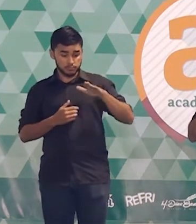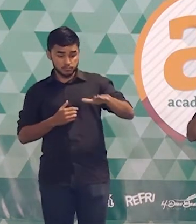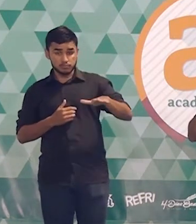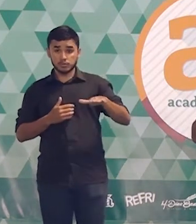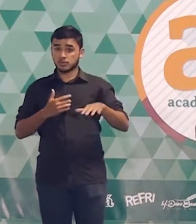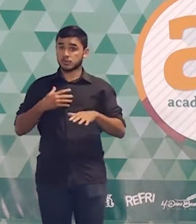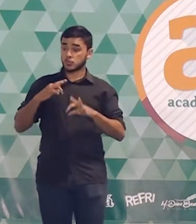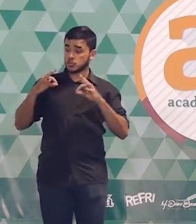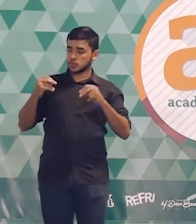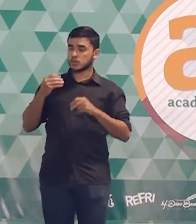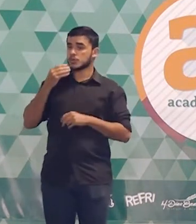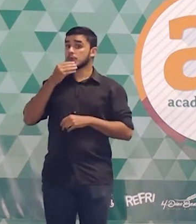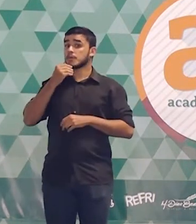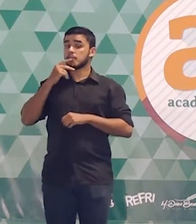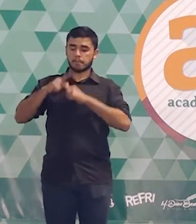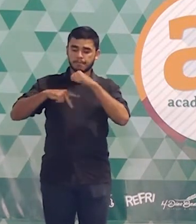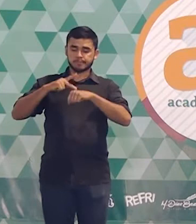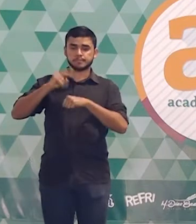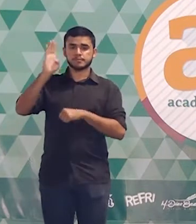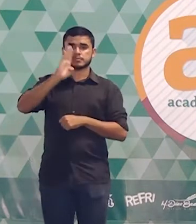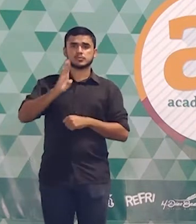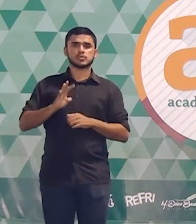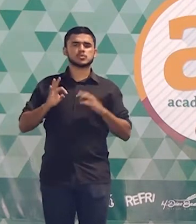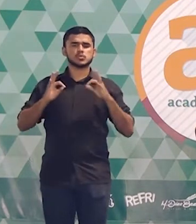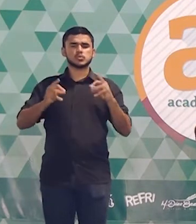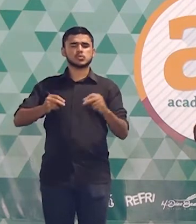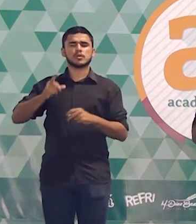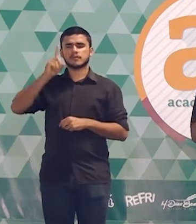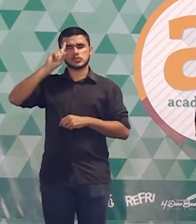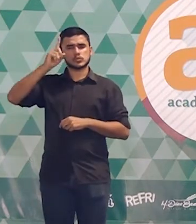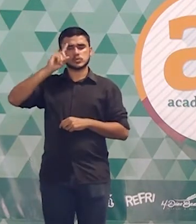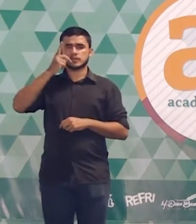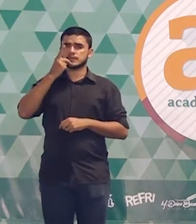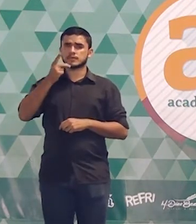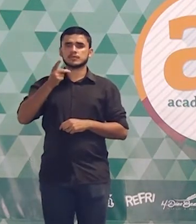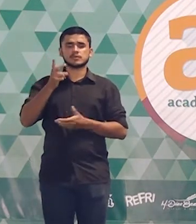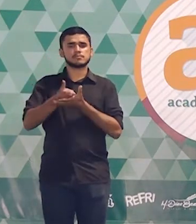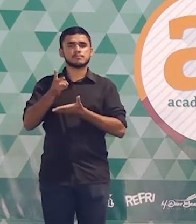bom branco da nação brasileira dizem todos os dias,